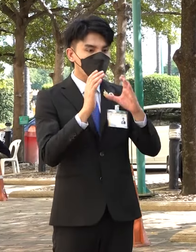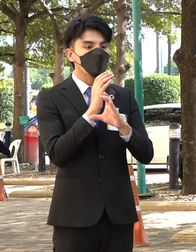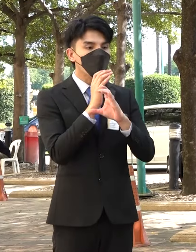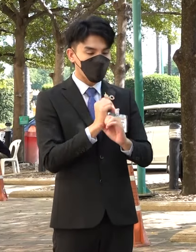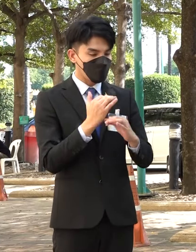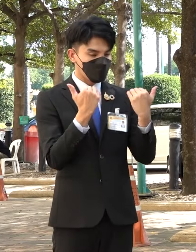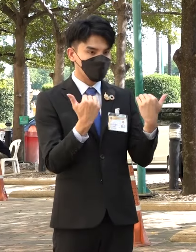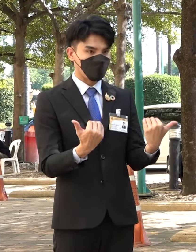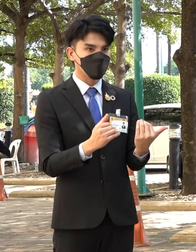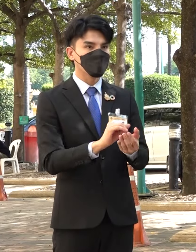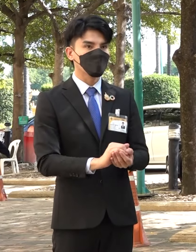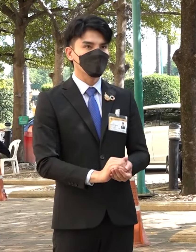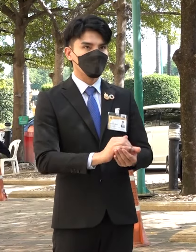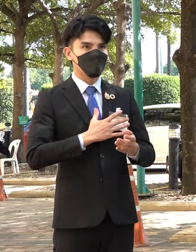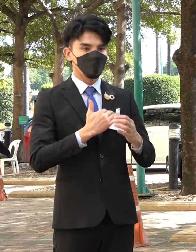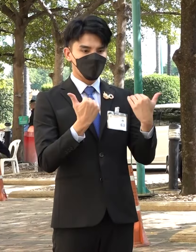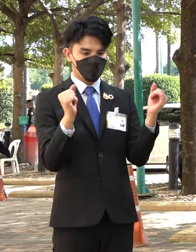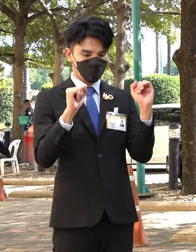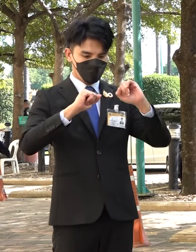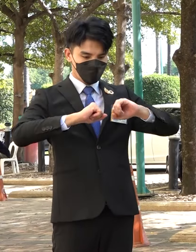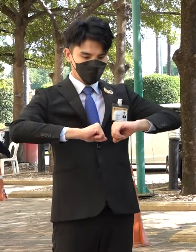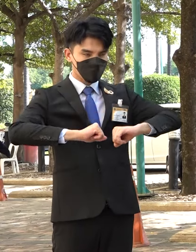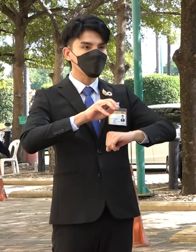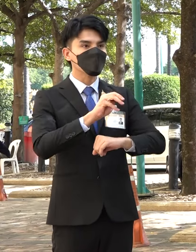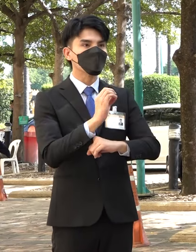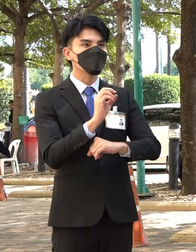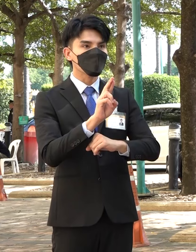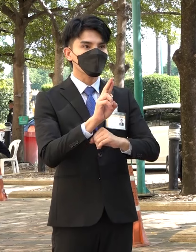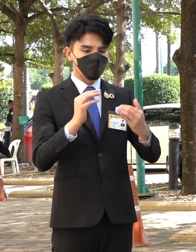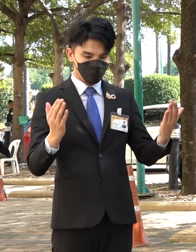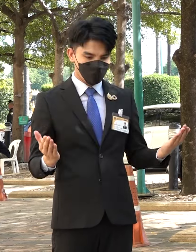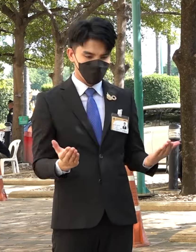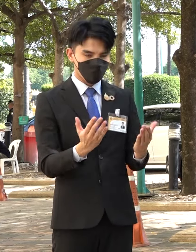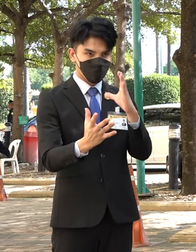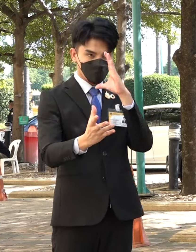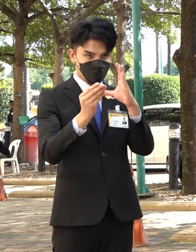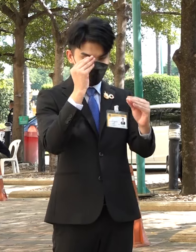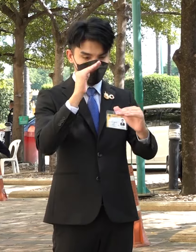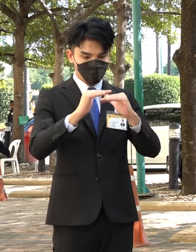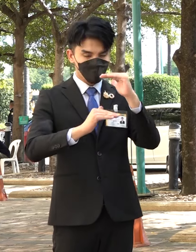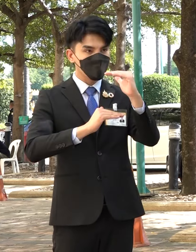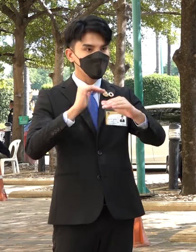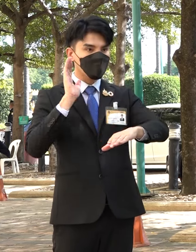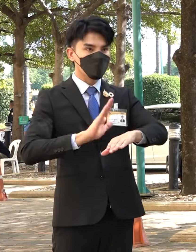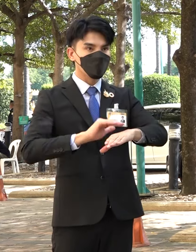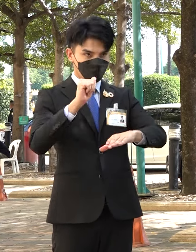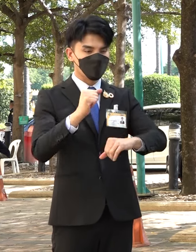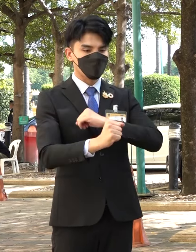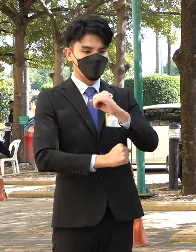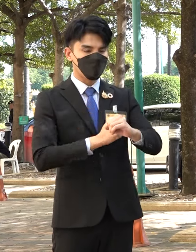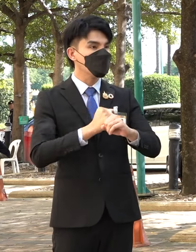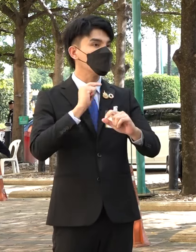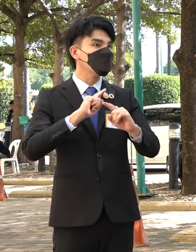ายุนะครับเพราะว่าเราจะมีการลงนามในความร่วมมือเรื่องการส่งเสริมการเรียนรู้และพัฒนาศักยภาพคนทุกช่วงวัยนะ